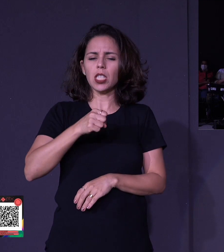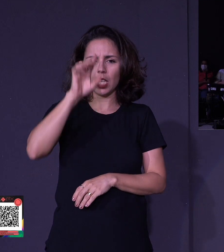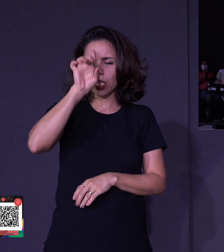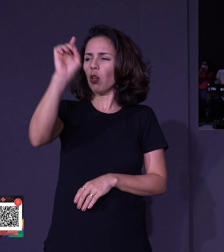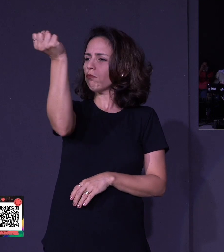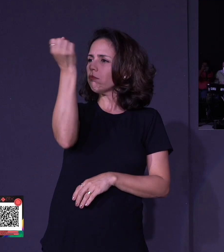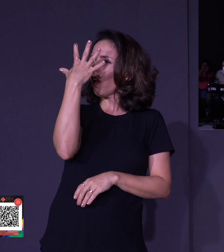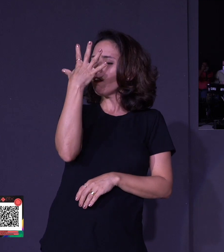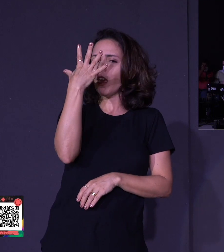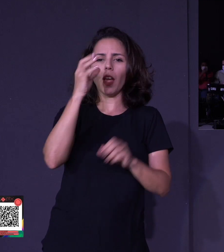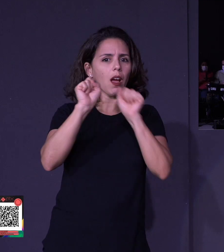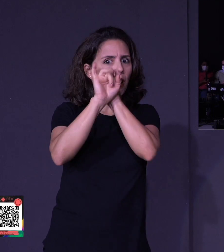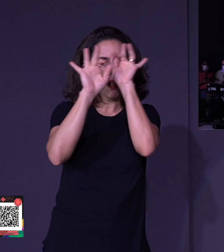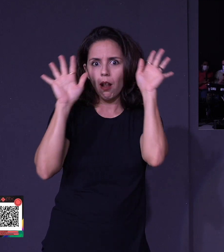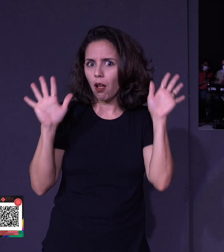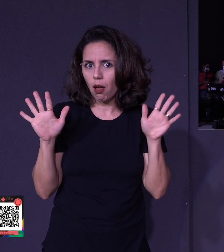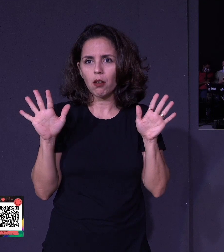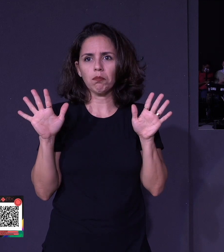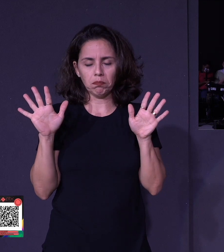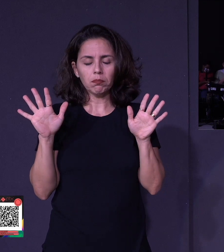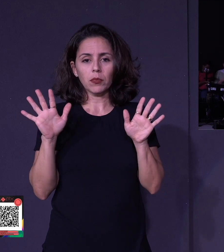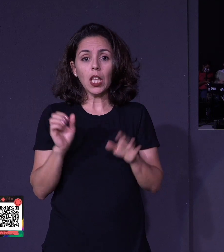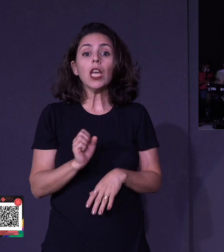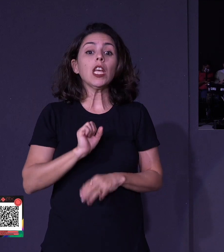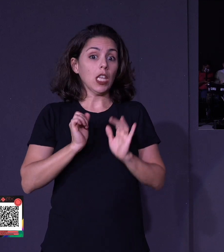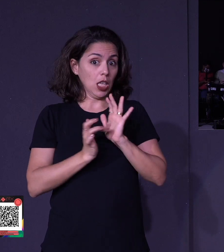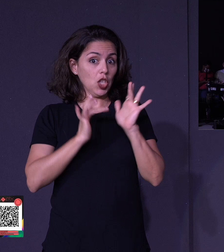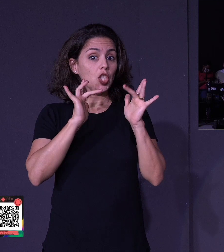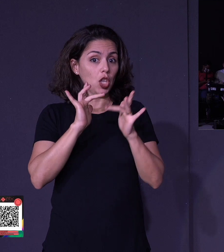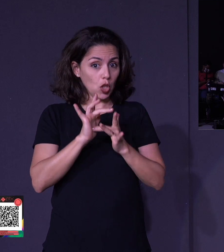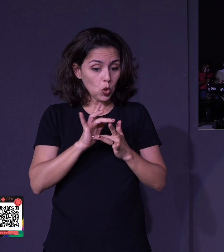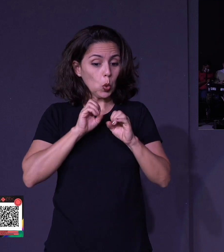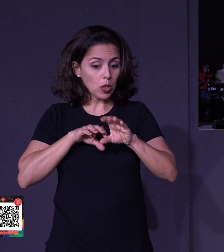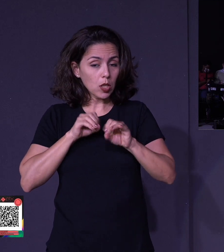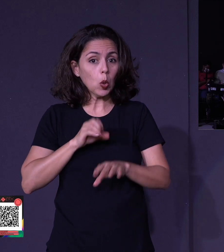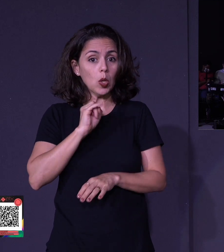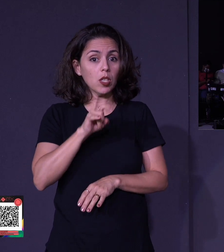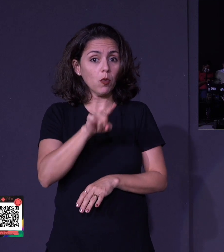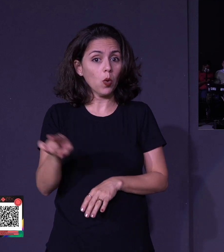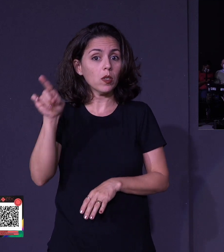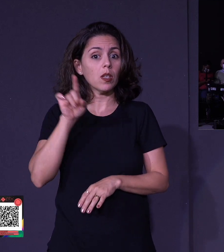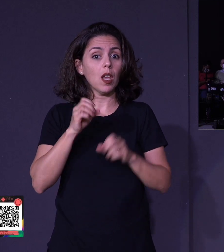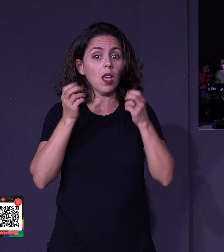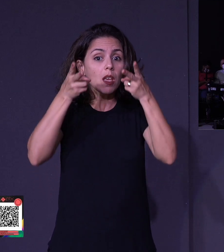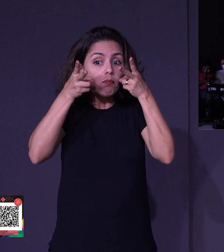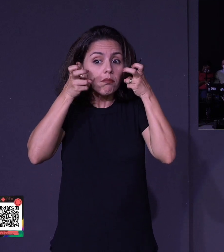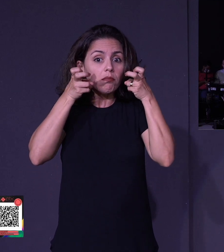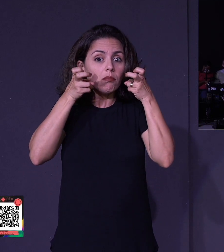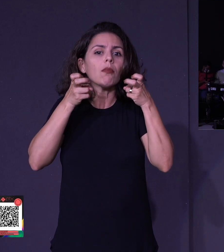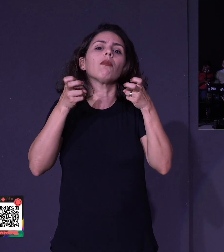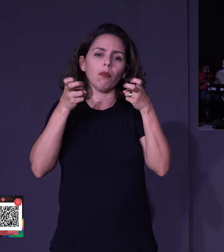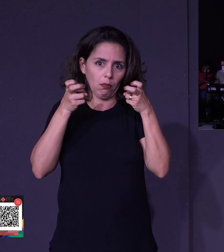clara. E como Jesus disse: quem tem ouvidos para ouvir, que os seus ouvidos sejam abertos nessa